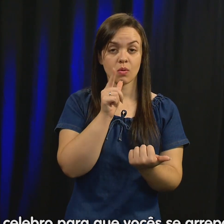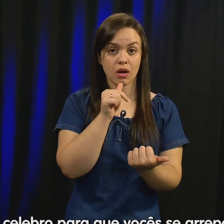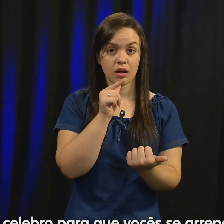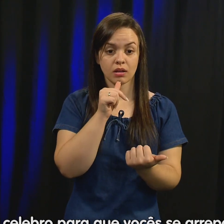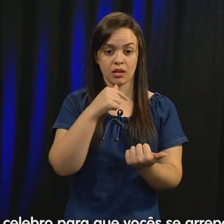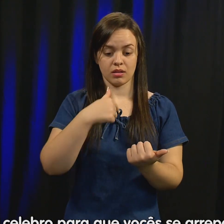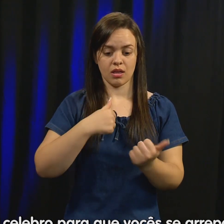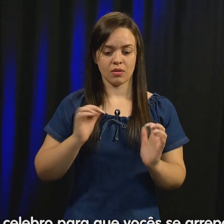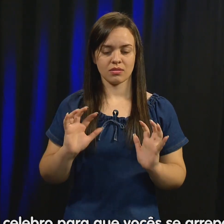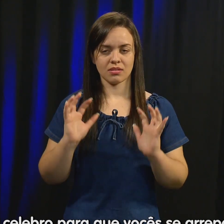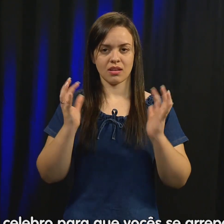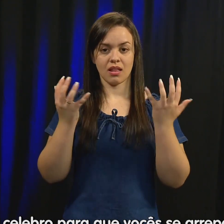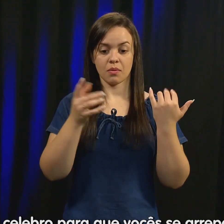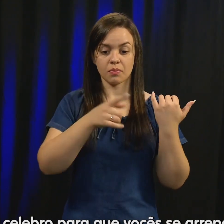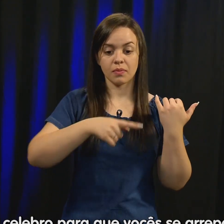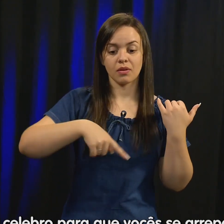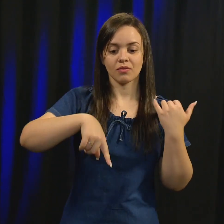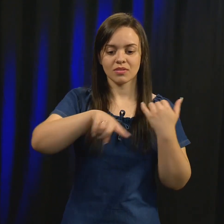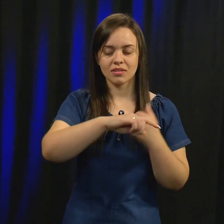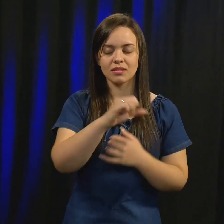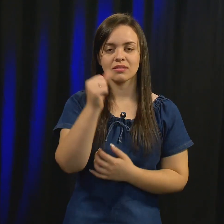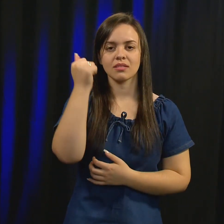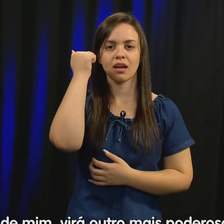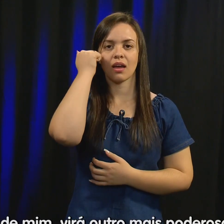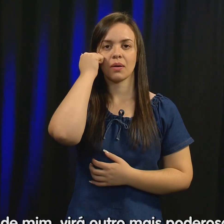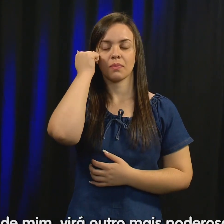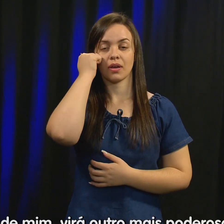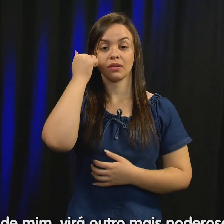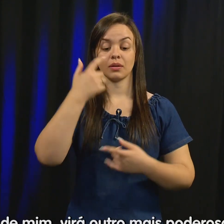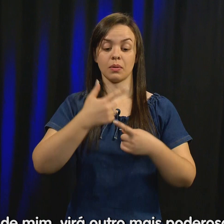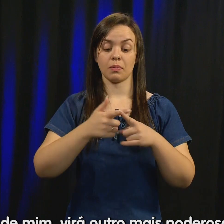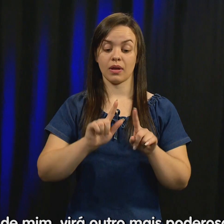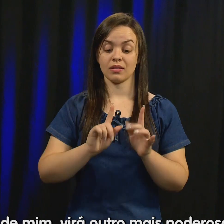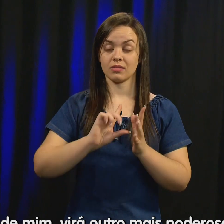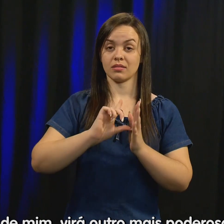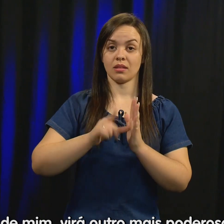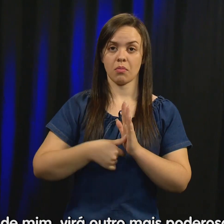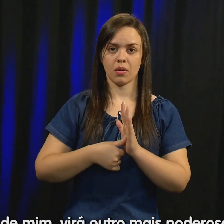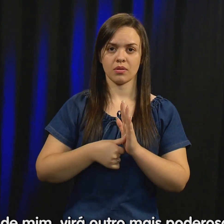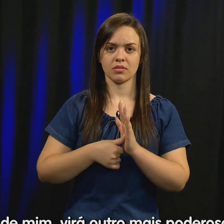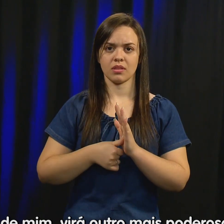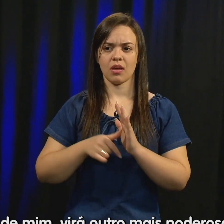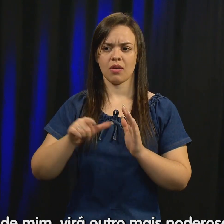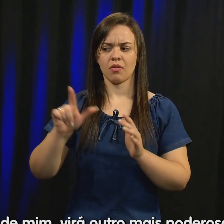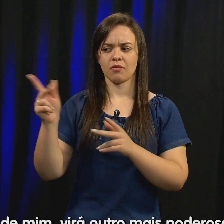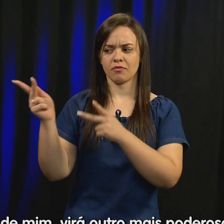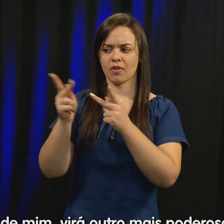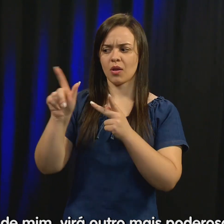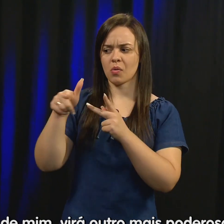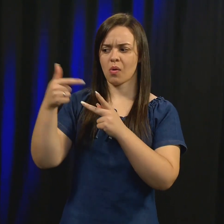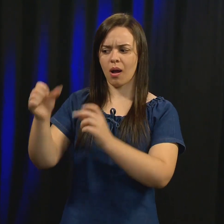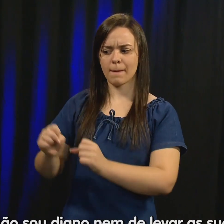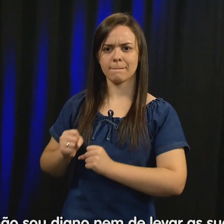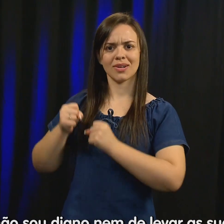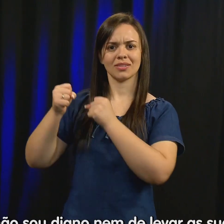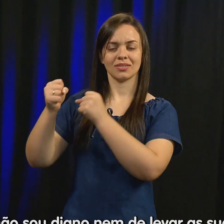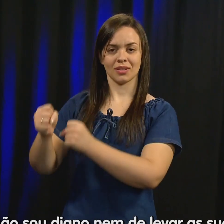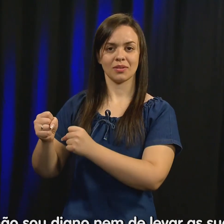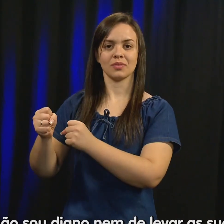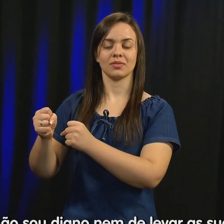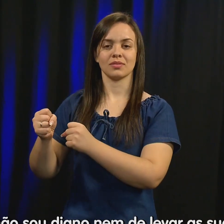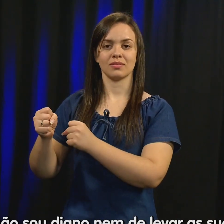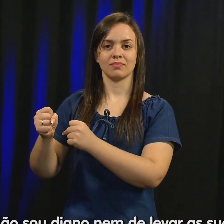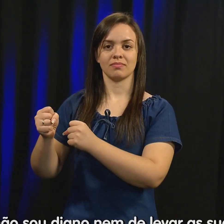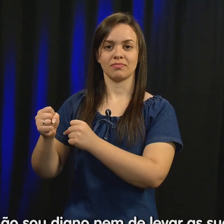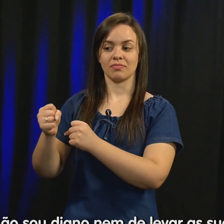eu celebro para que vocês se arrependam. Mas depois de mim virá outro mais poderoso do que eu, do qual